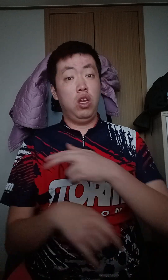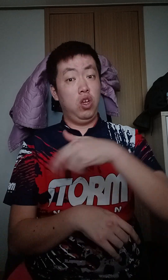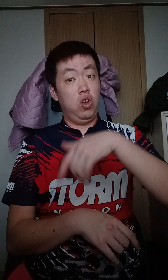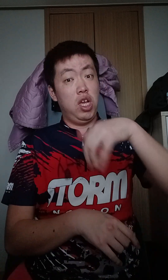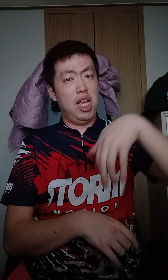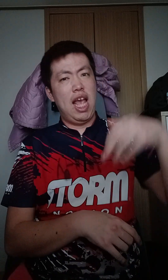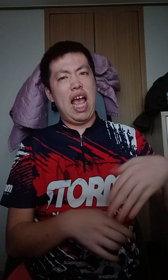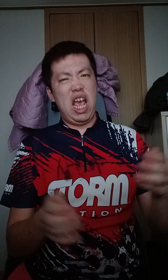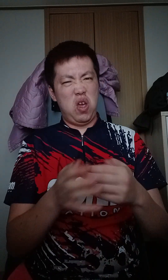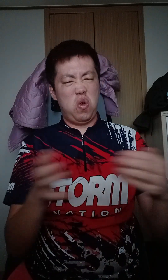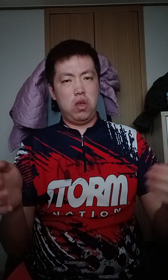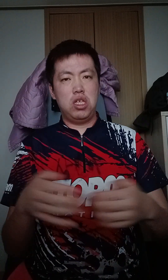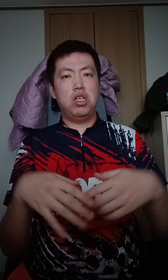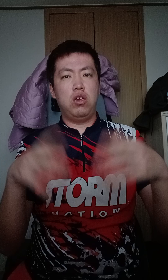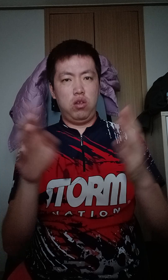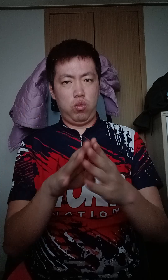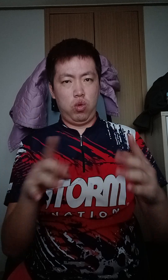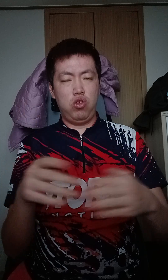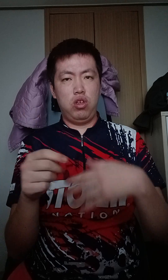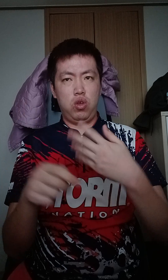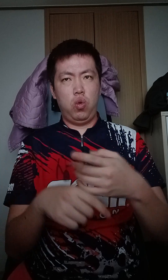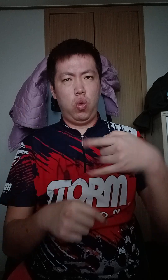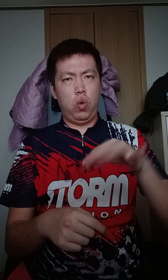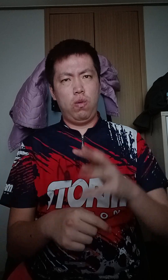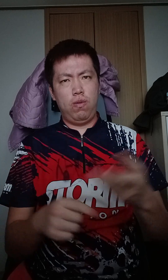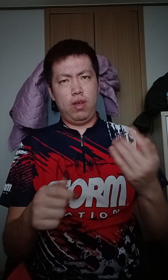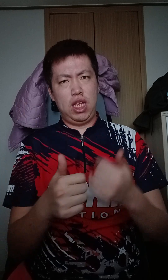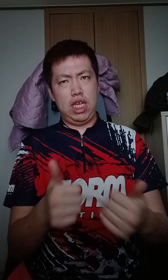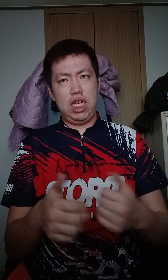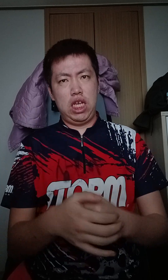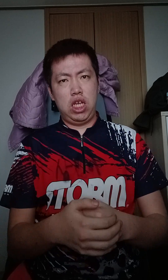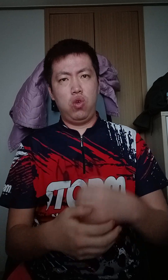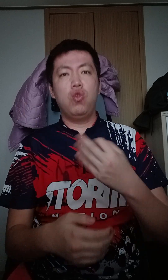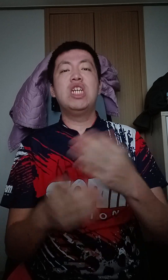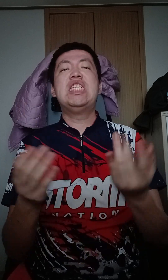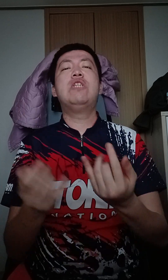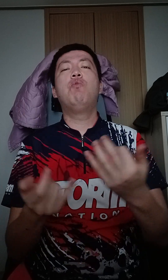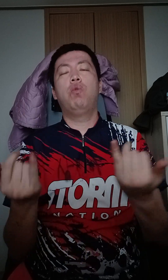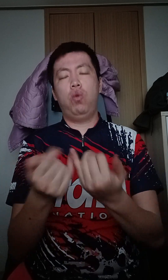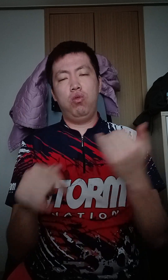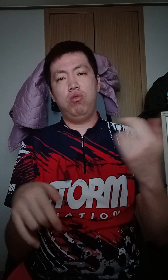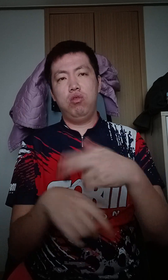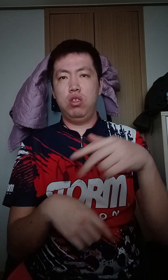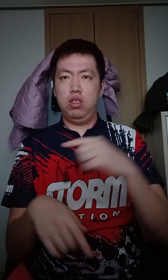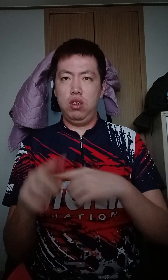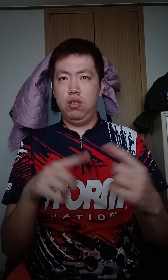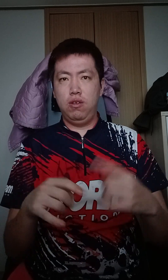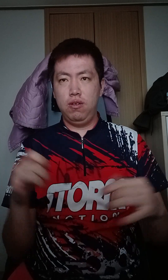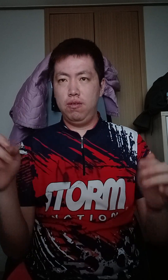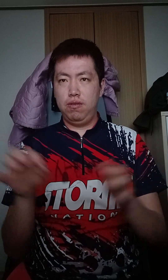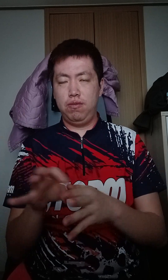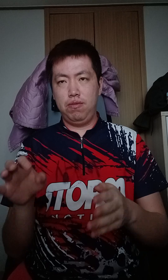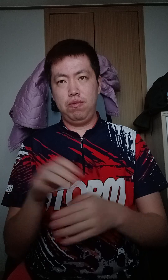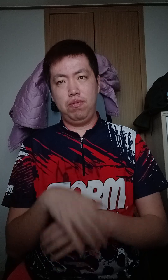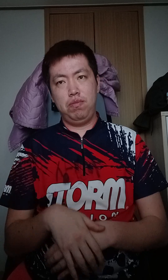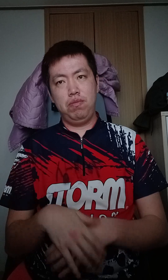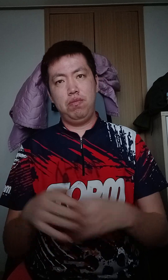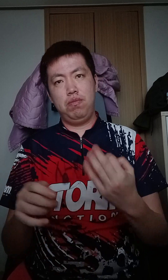대형 아동양육시설 보육사는 호봉제가 인정되지만 그룹홈 보육사들은 같은 자격 요건을 갖추고도 오랫동안